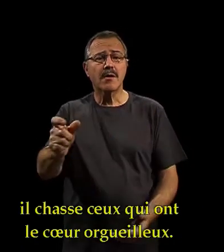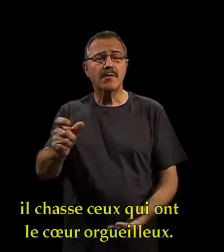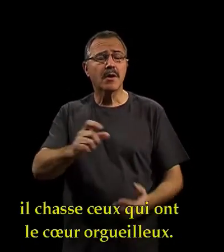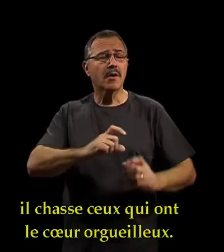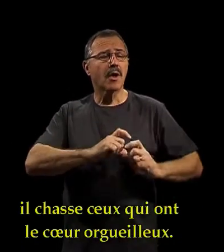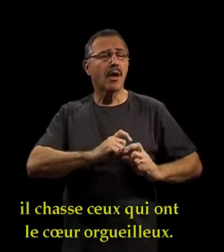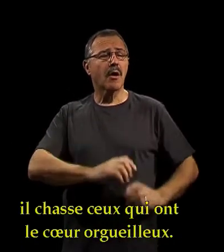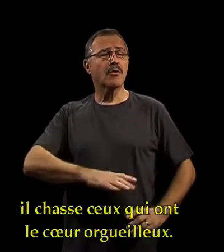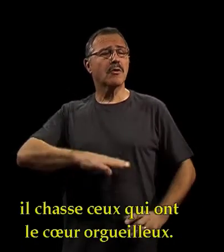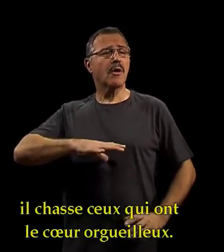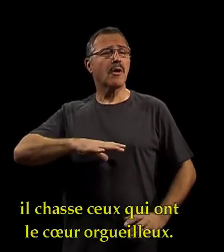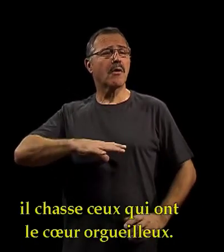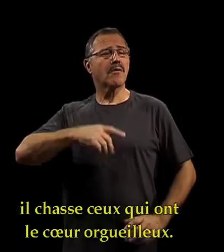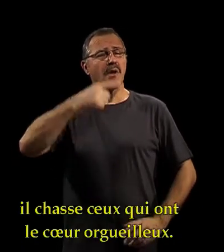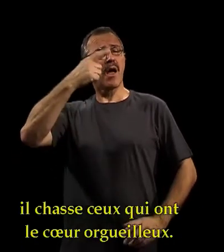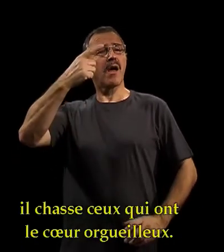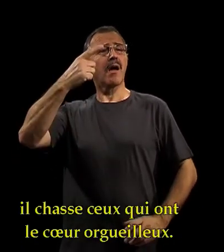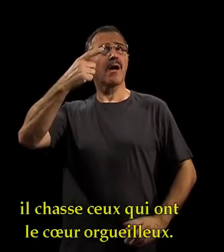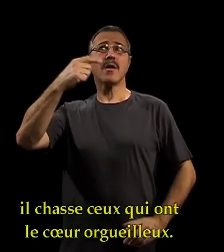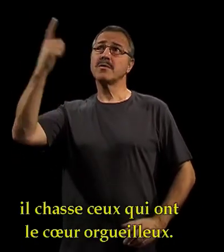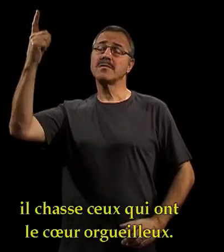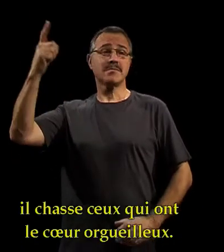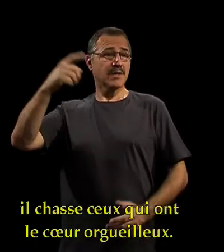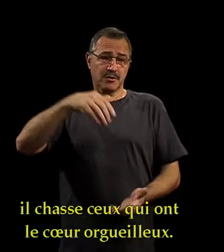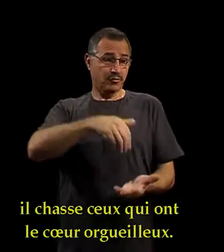Il chasse ceux qui ont le cœur orgueilleux.